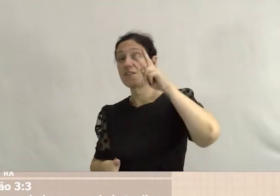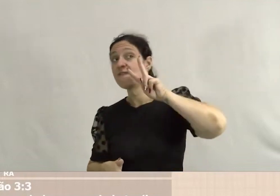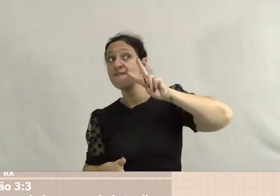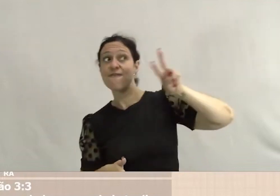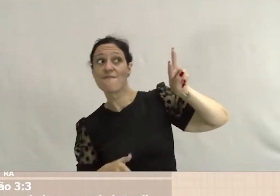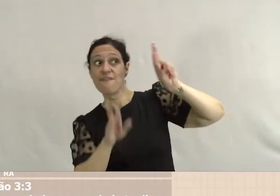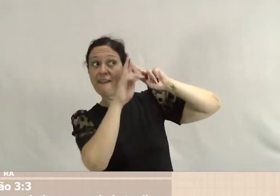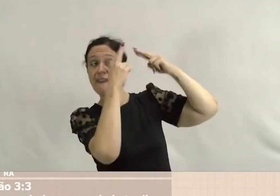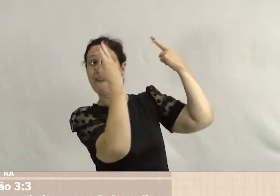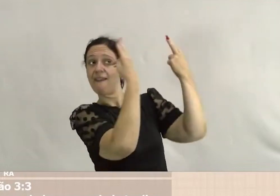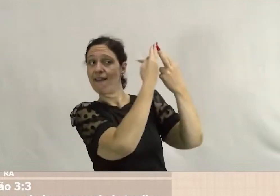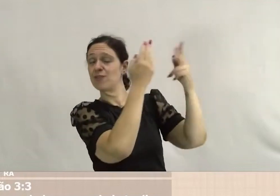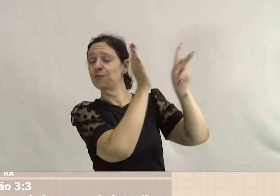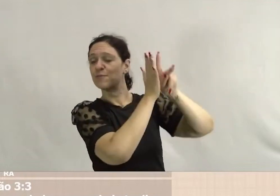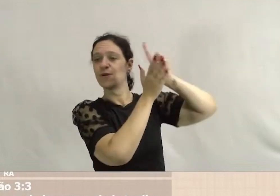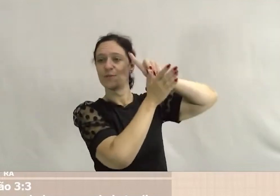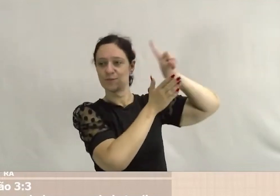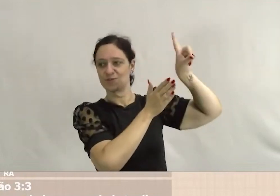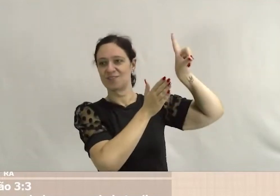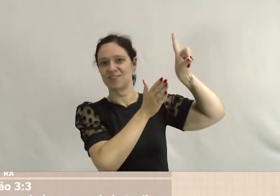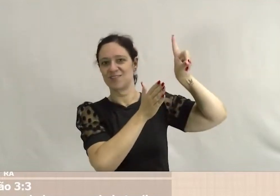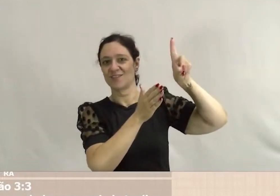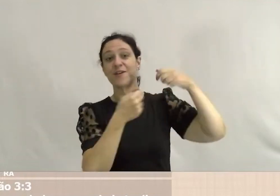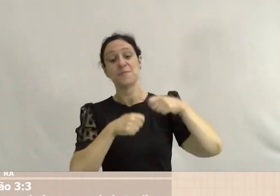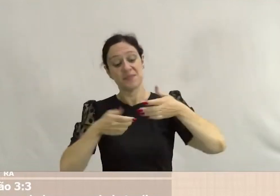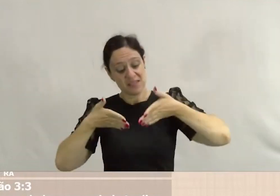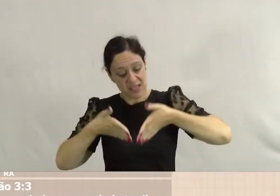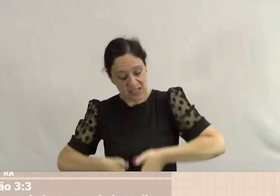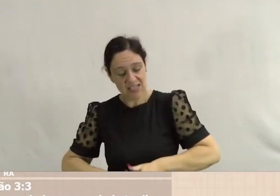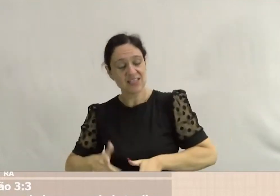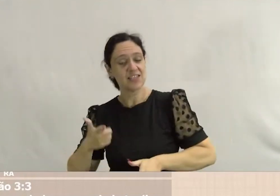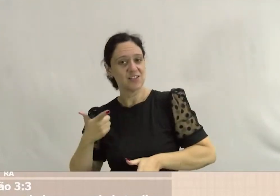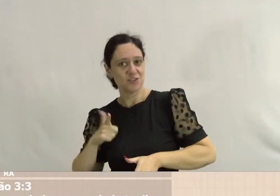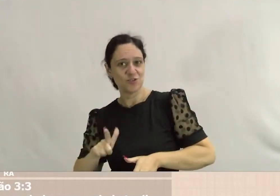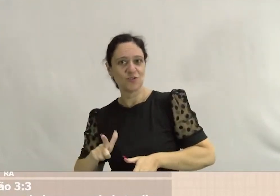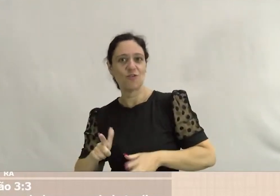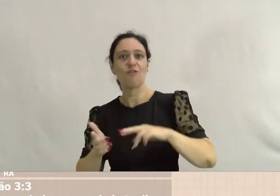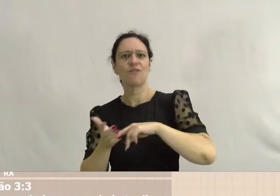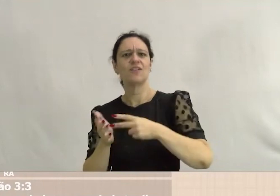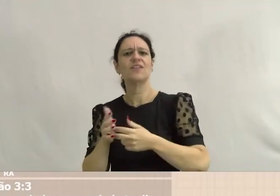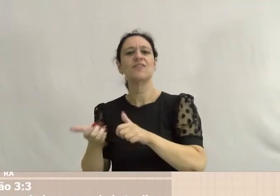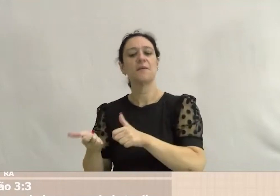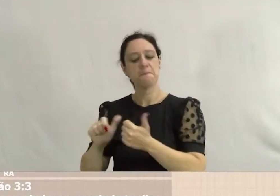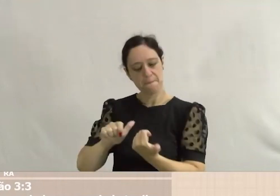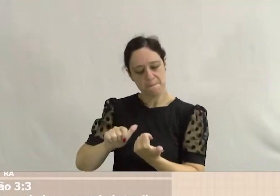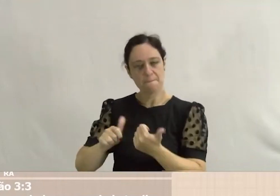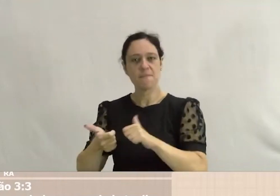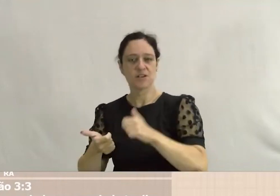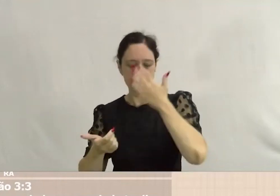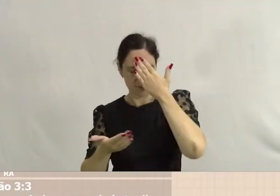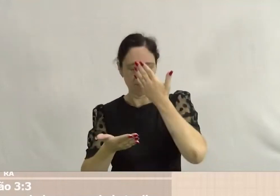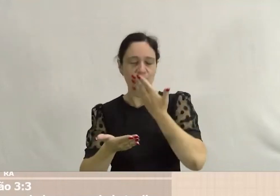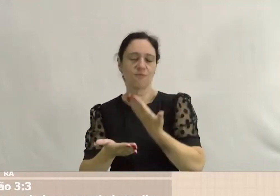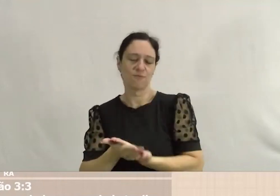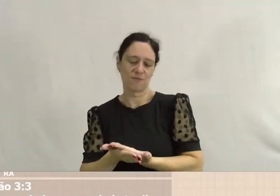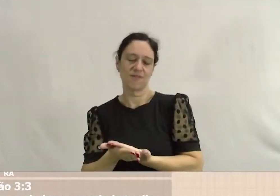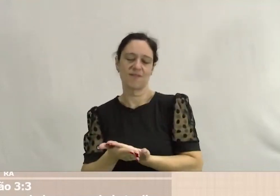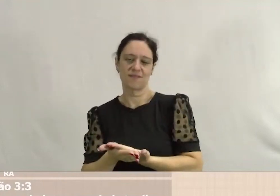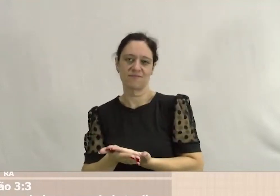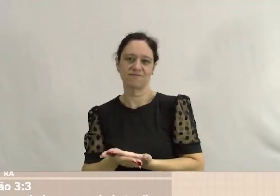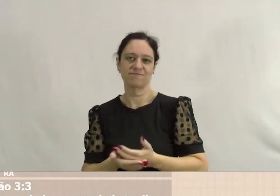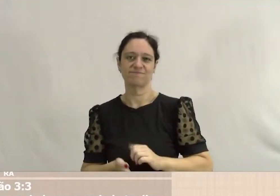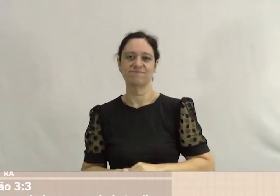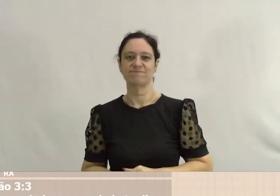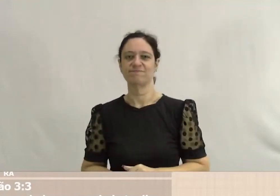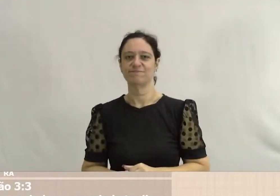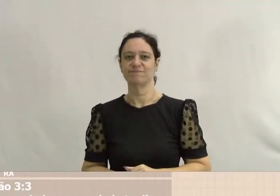não nascer de novo, você não é transferido de reino. A transferência de reino, irmãos, é pela regeneração do